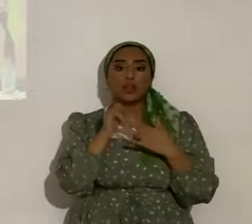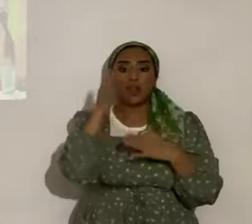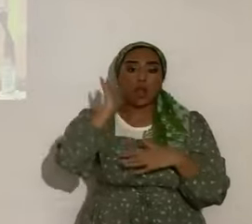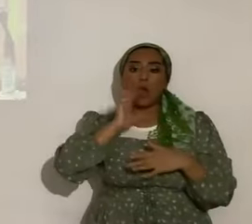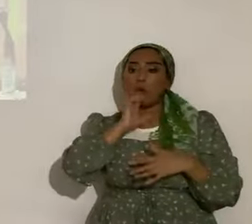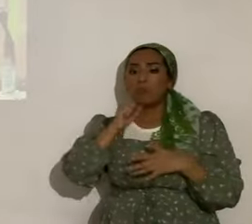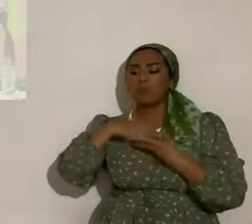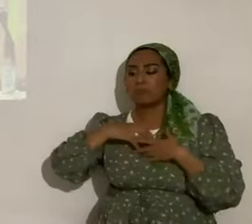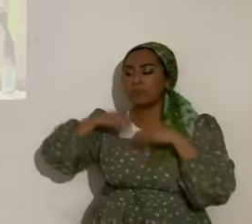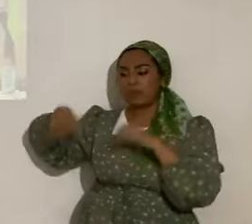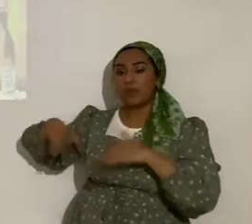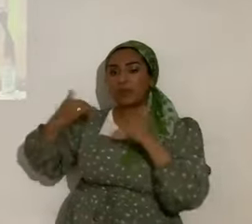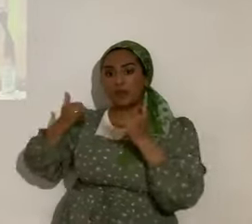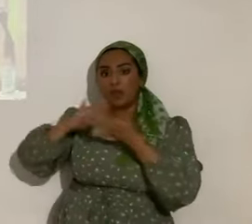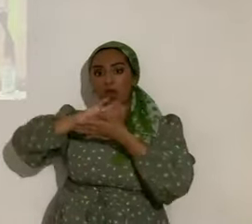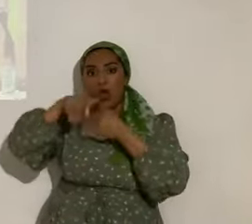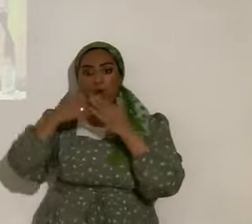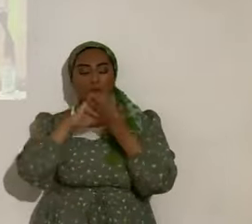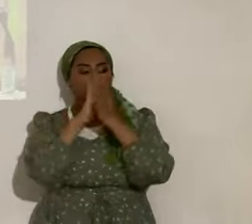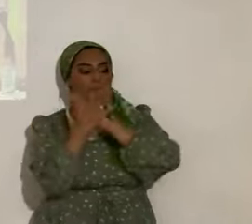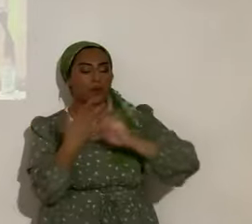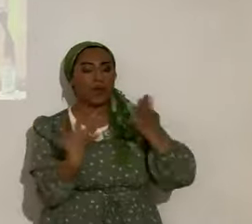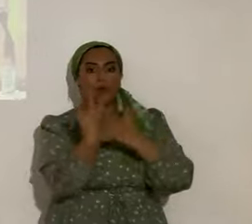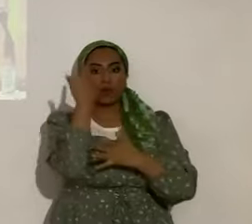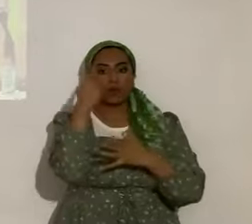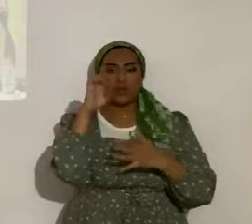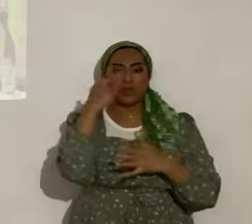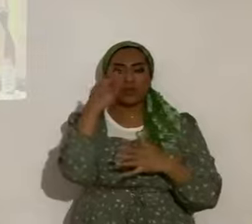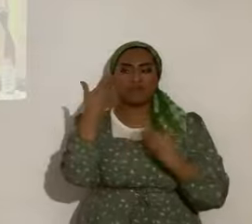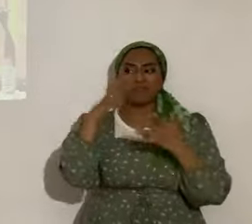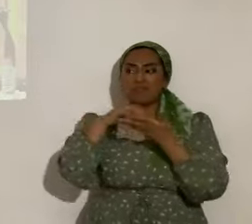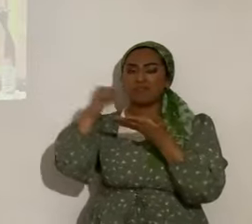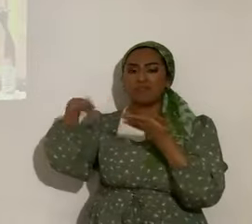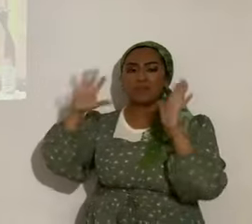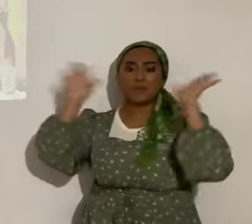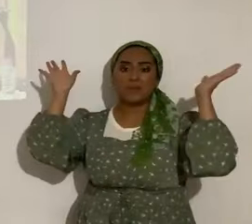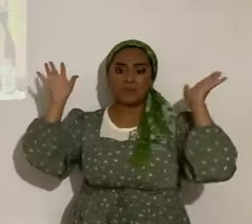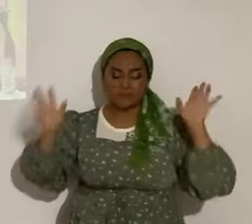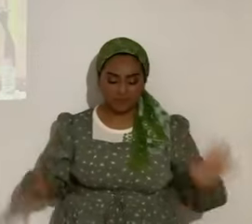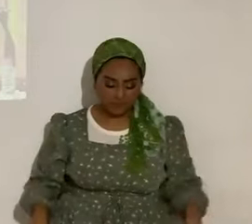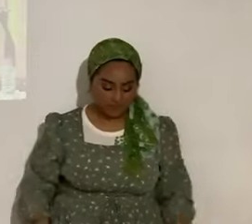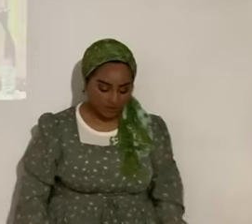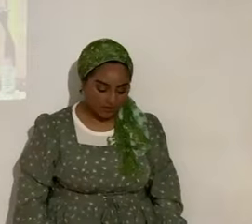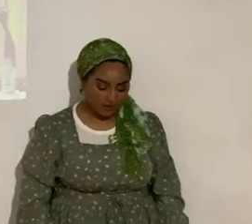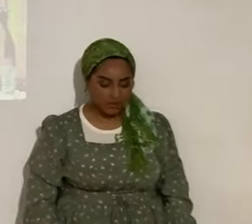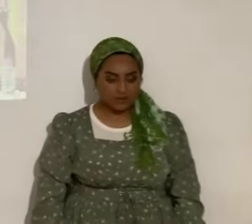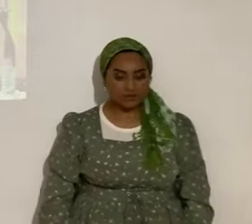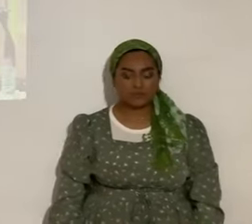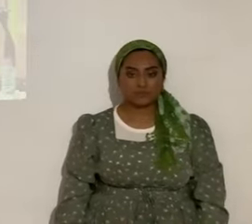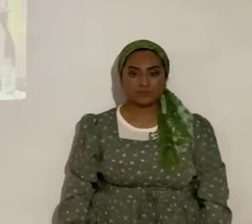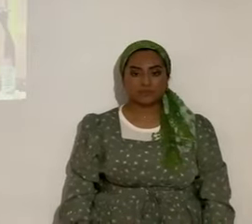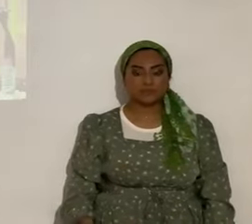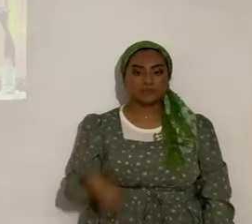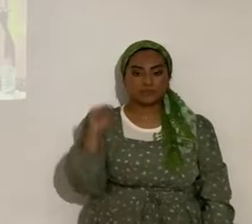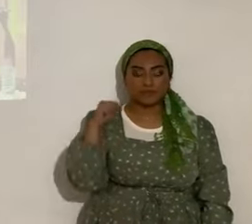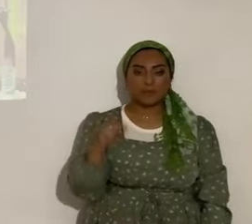viejas pasaron, ¿eh? Aquí todas son hechas nuevas, ya el ego se fue. Voy aterrizando entonces en las ideas, ¿verdad?